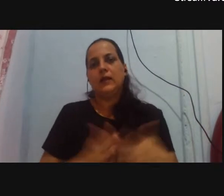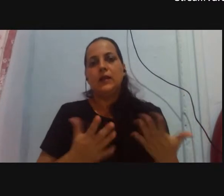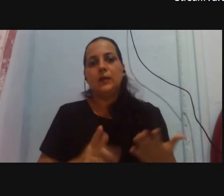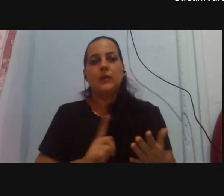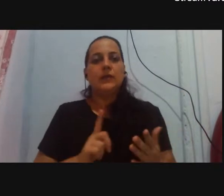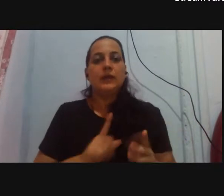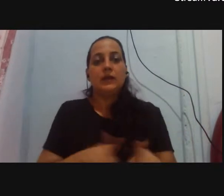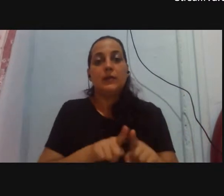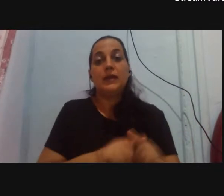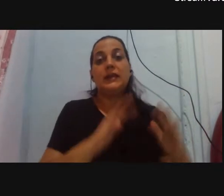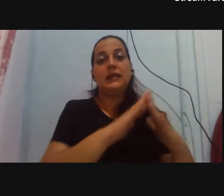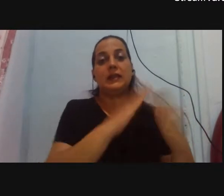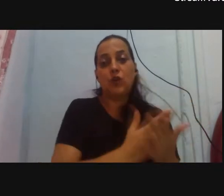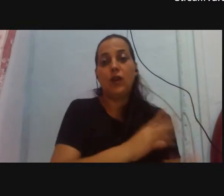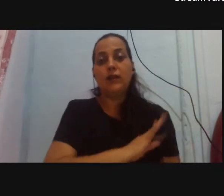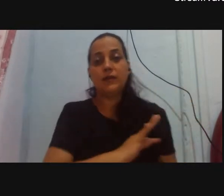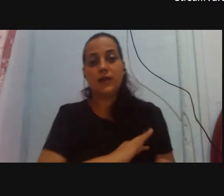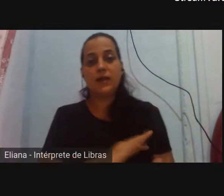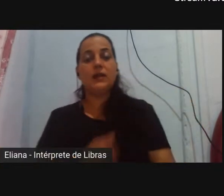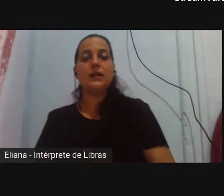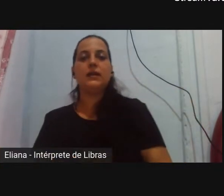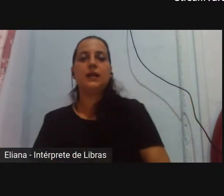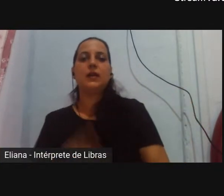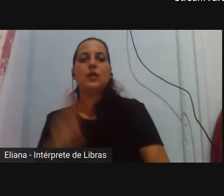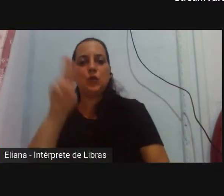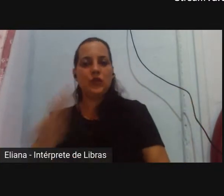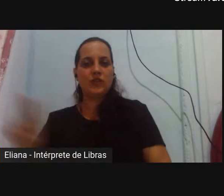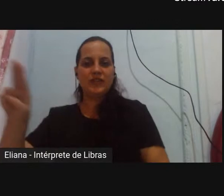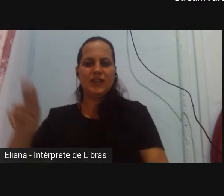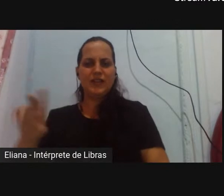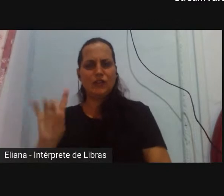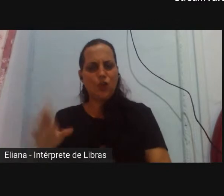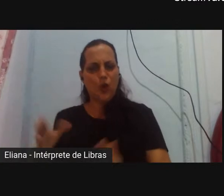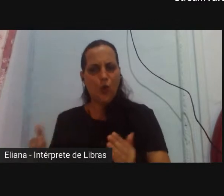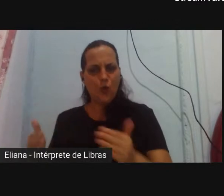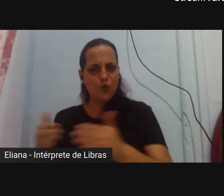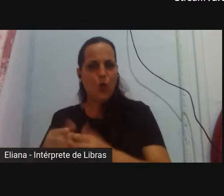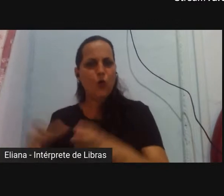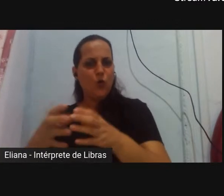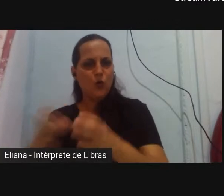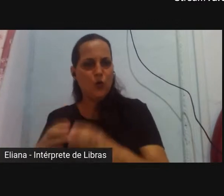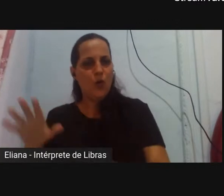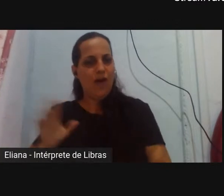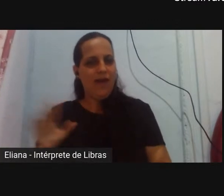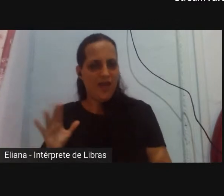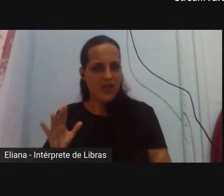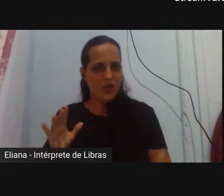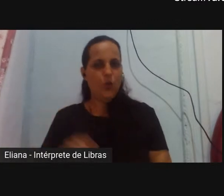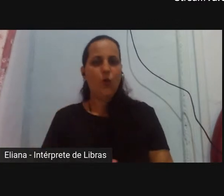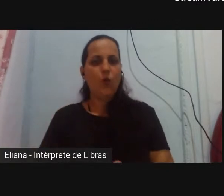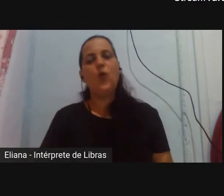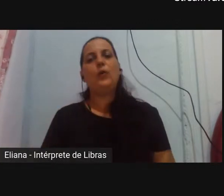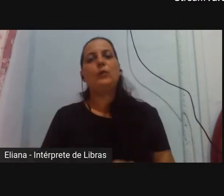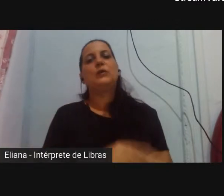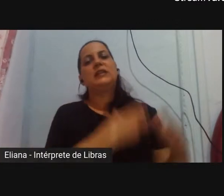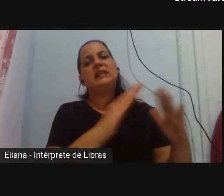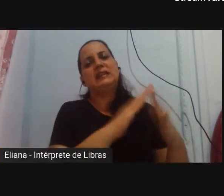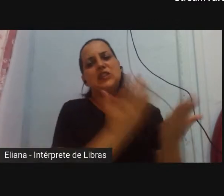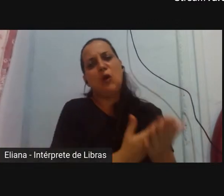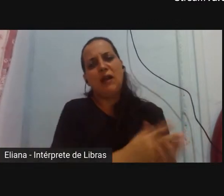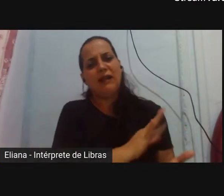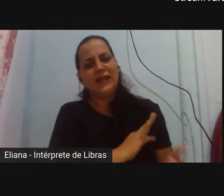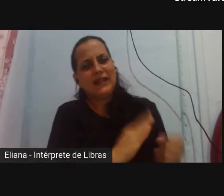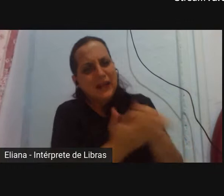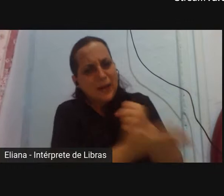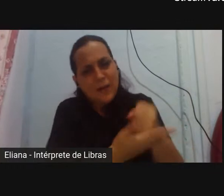seja, universidade para os filhos da elite e escola técnica para os trabalhadores, os filhos dos trabalhadores. Ou